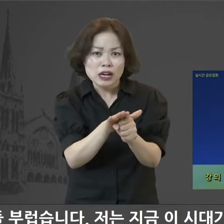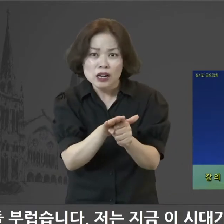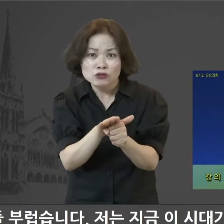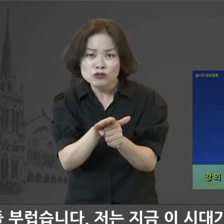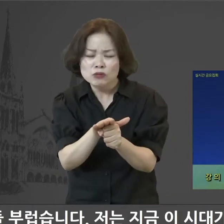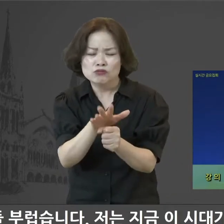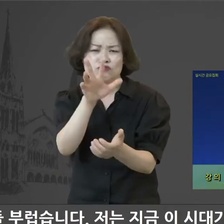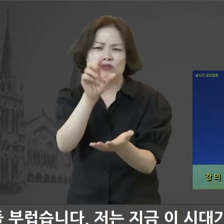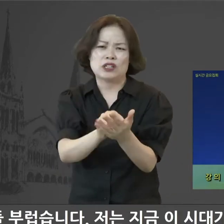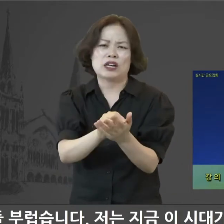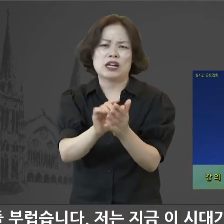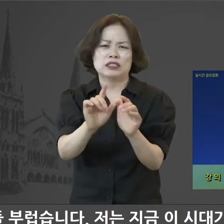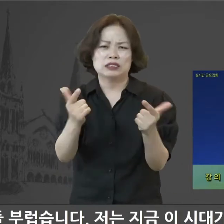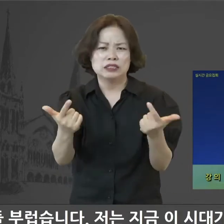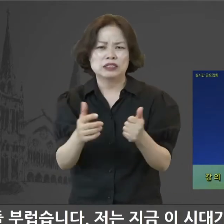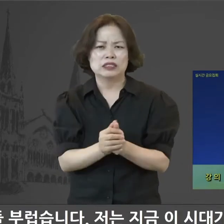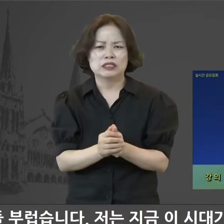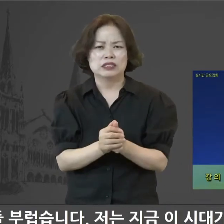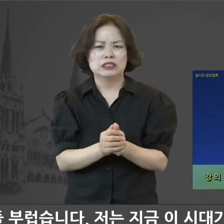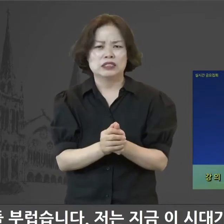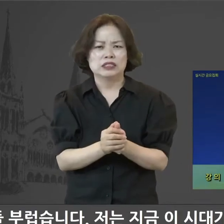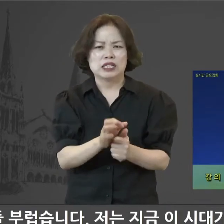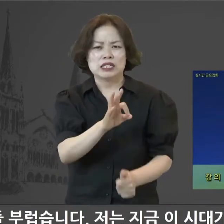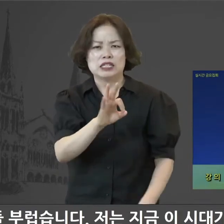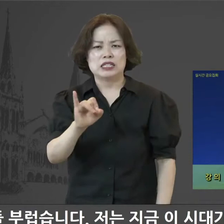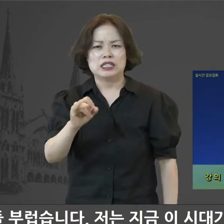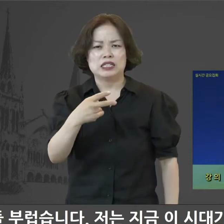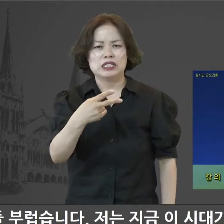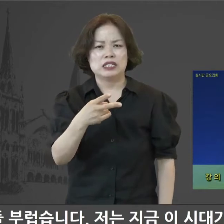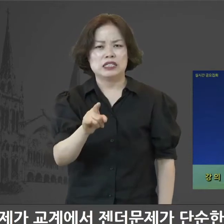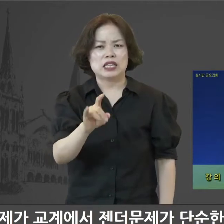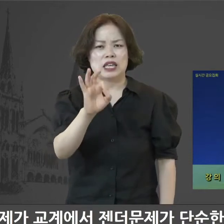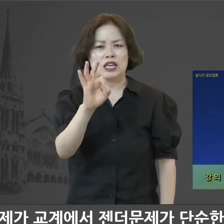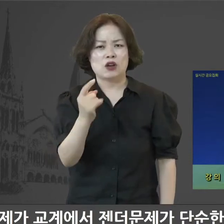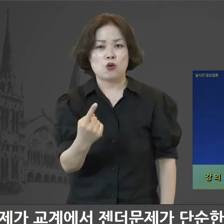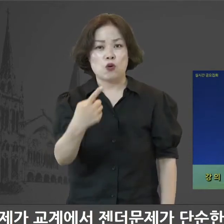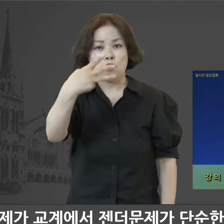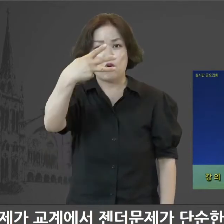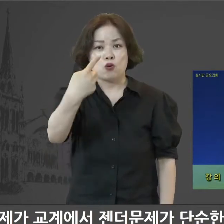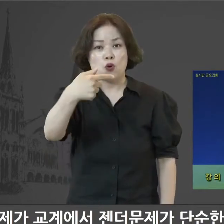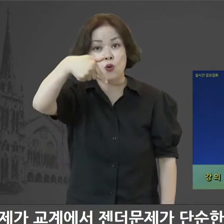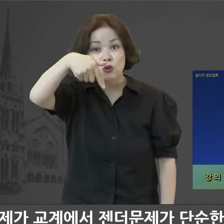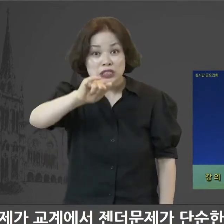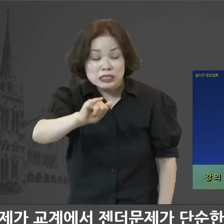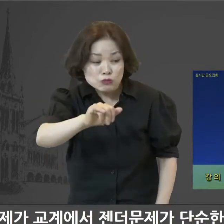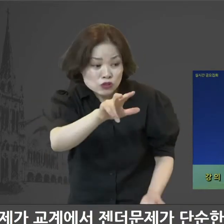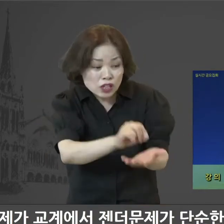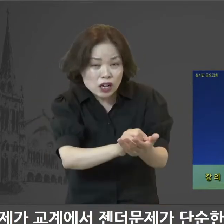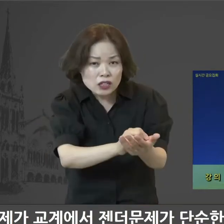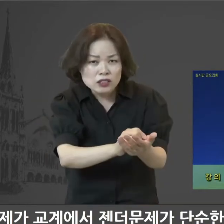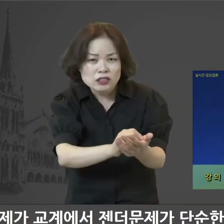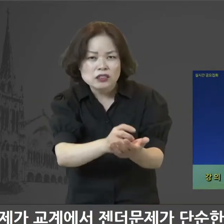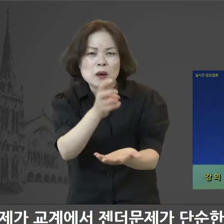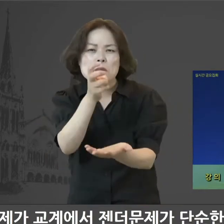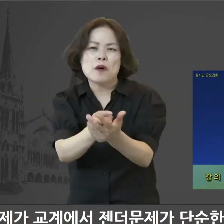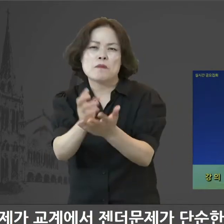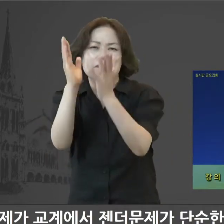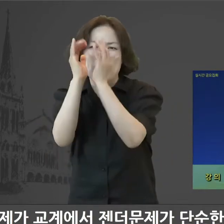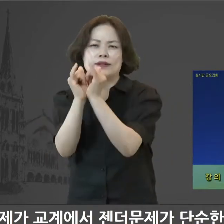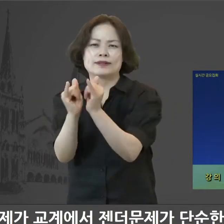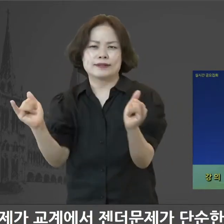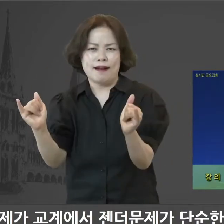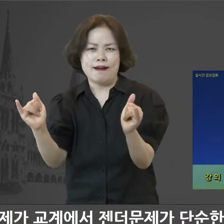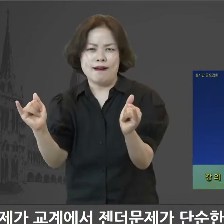이런 문제가 아니라 이데올로기의 문제다 이런 거를 체계적으로 구체적으로 알린 법학자이기도 하고.